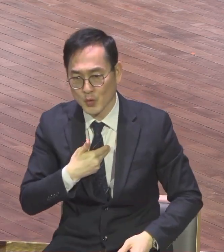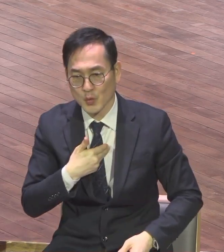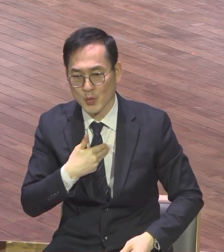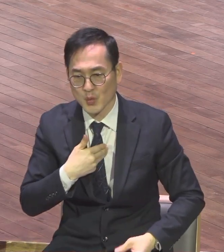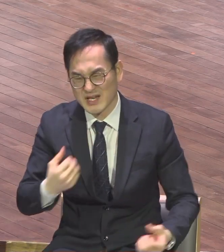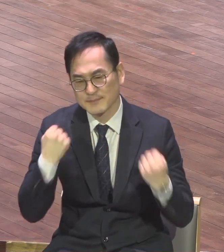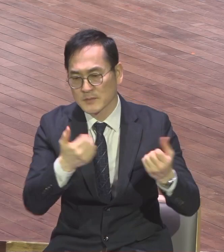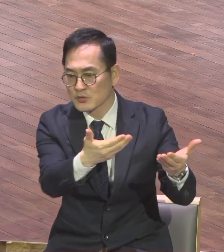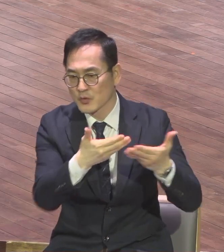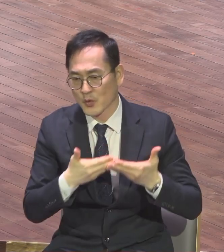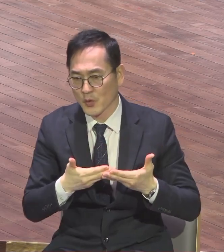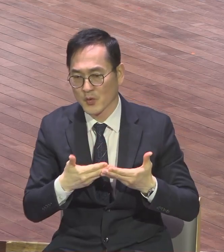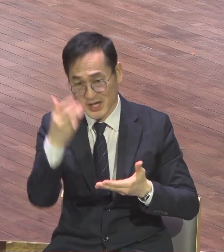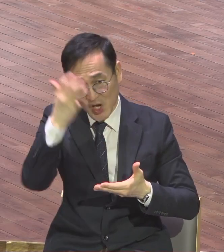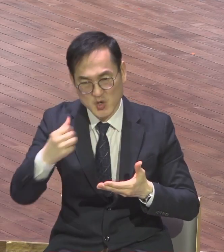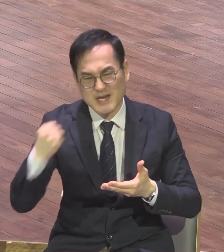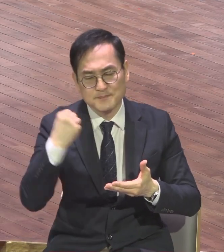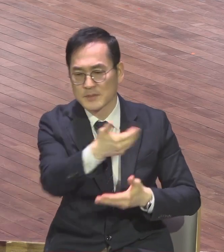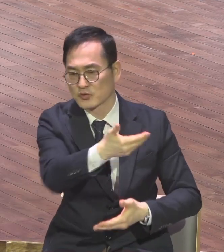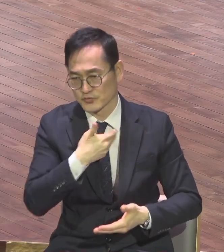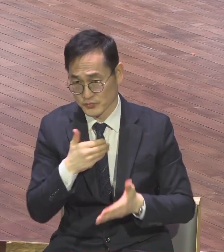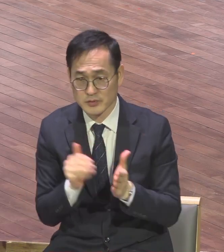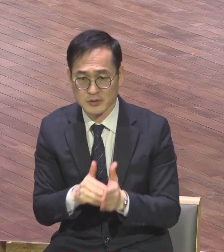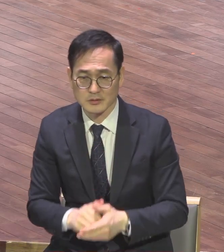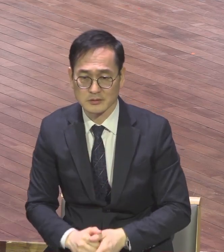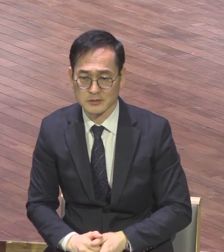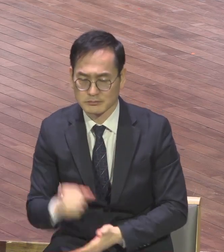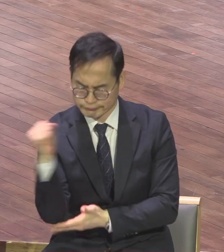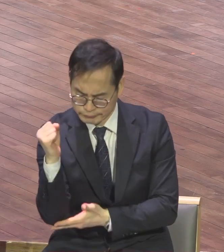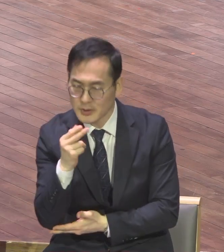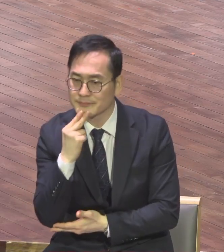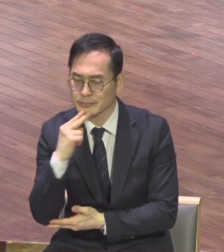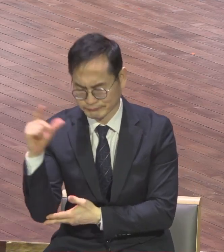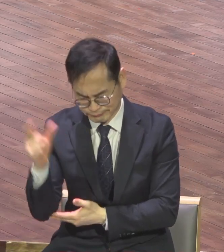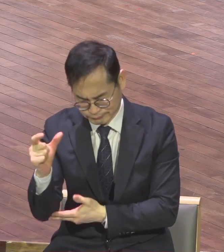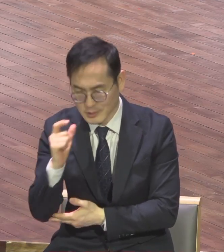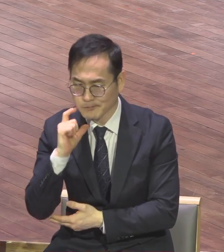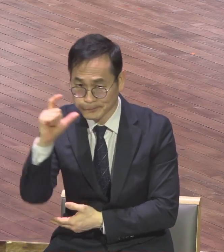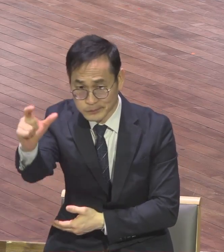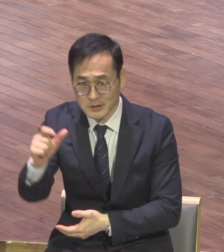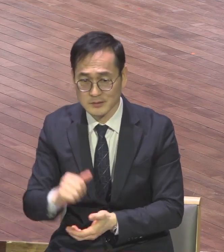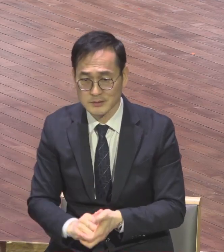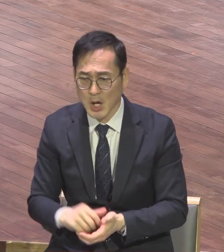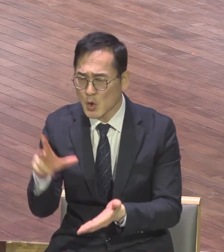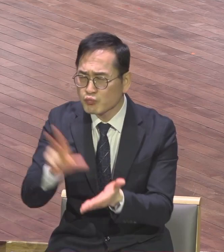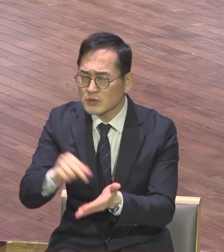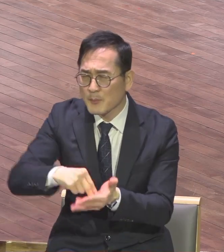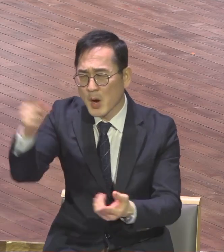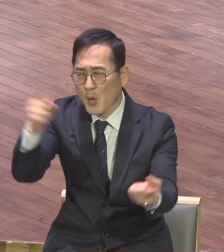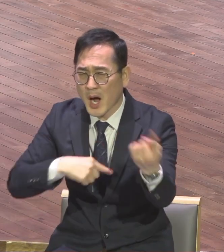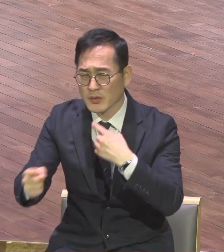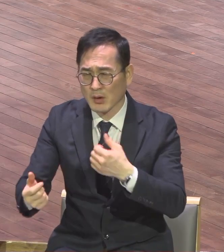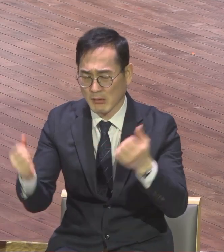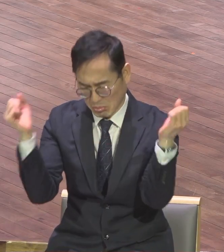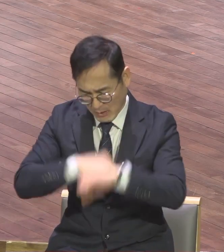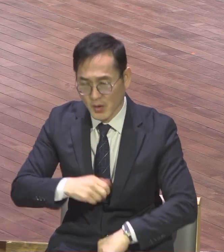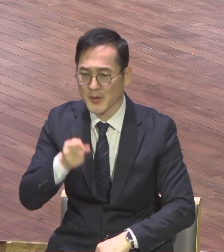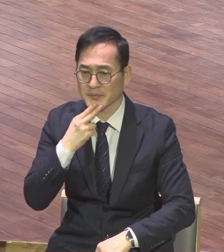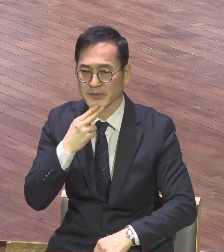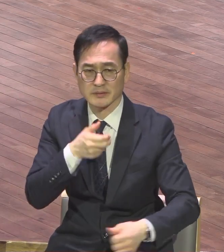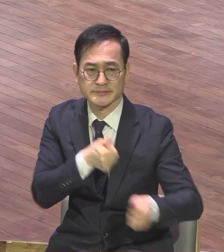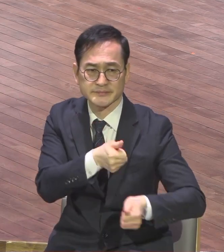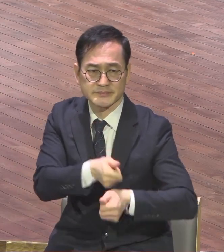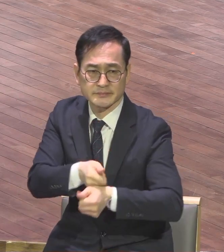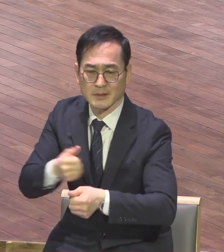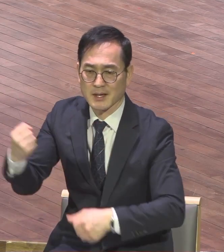세운다. 절대 안 무너지는 인생을 살게 된다는 것입니다. 어떤 어려움 오고 어떤 문제 와도 무너지지 않고 그냥 사는